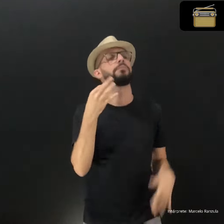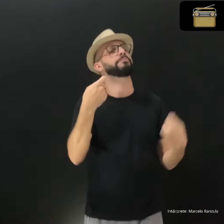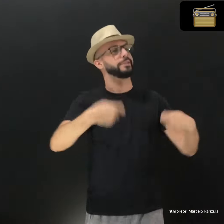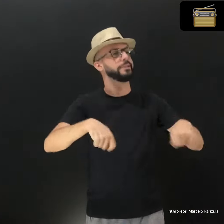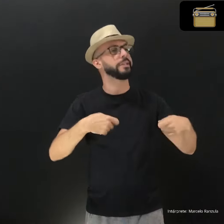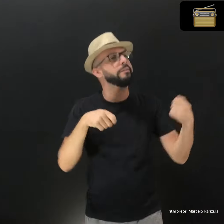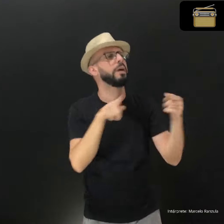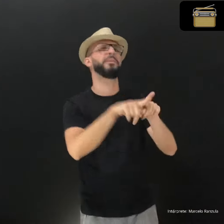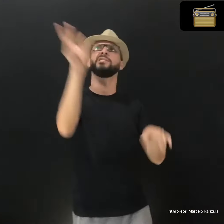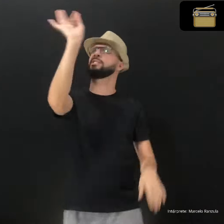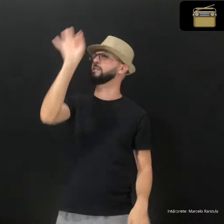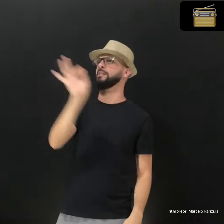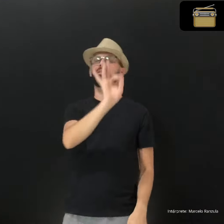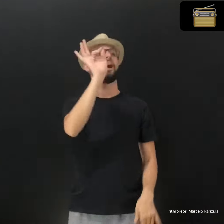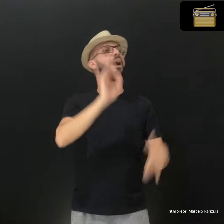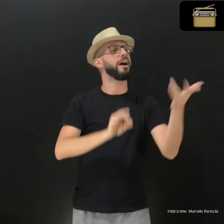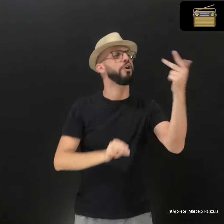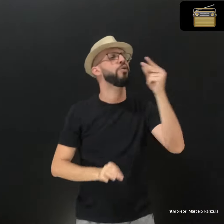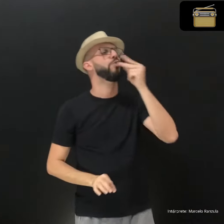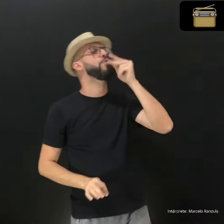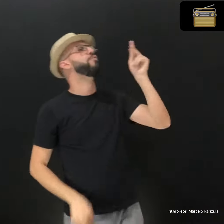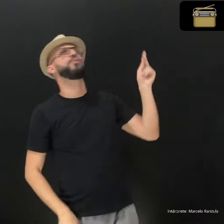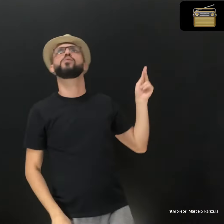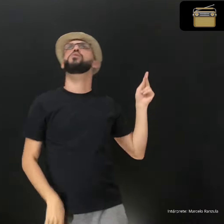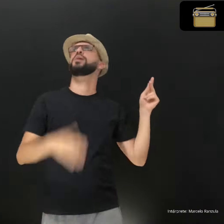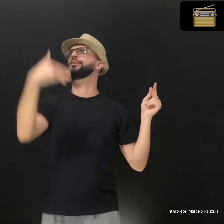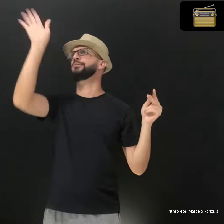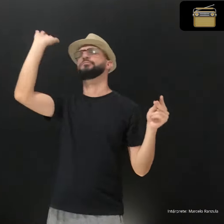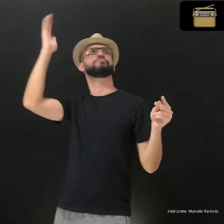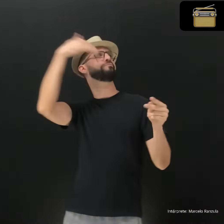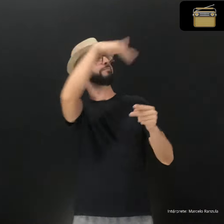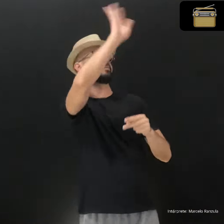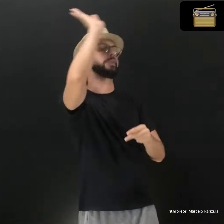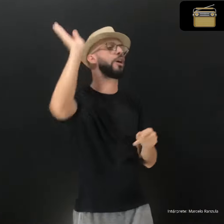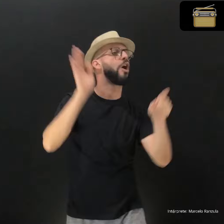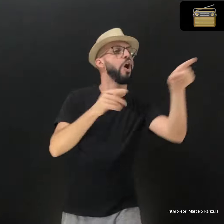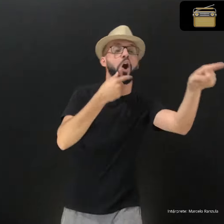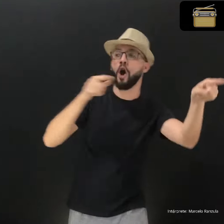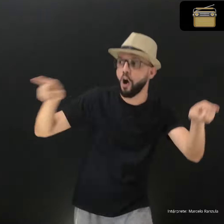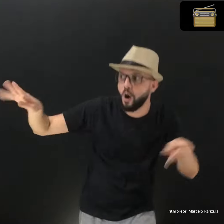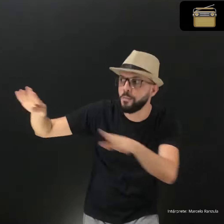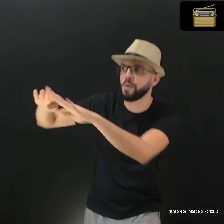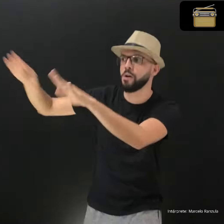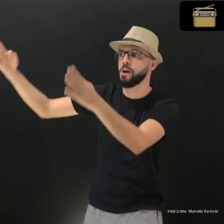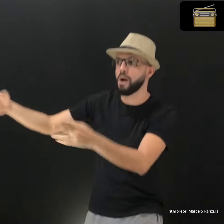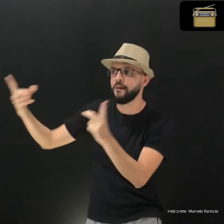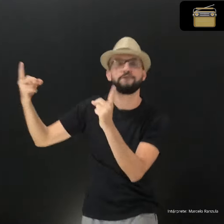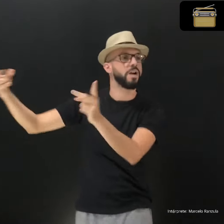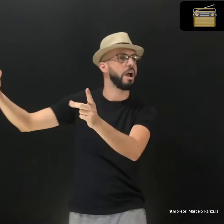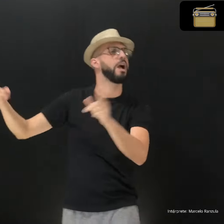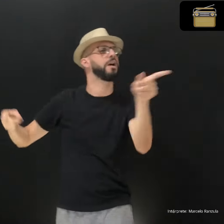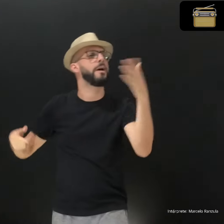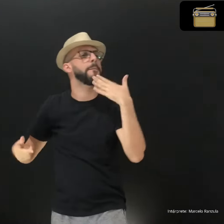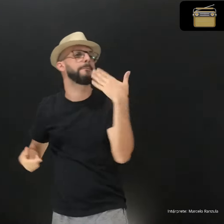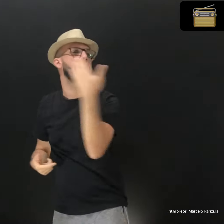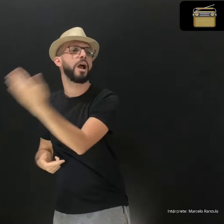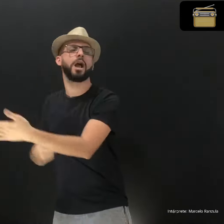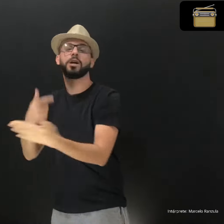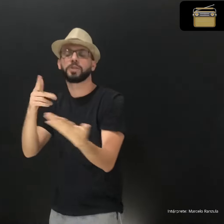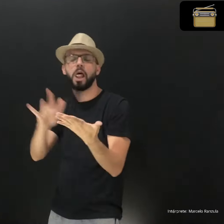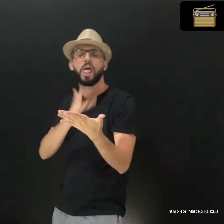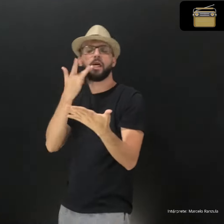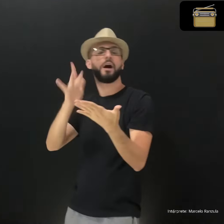palitos e um cigarro pra espantar mosquitos Vá dizer ao charuteiro que me empreste umas